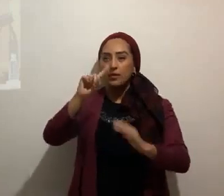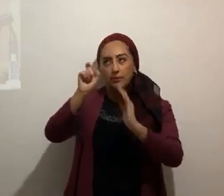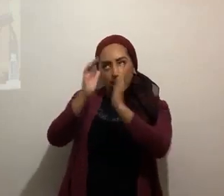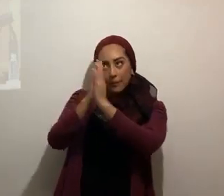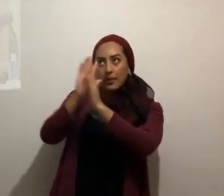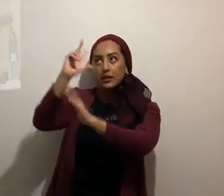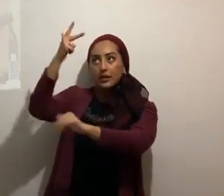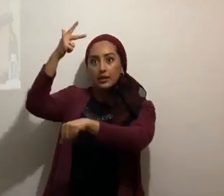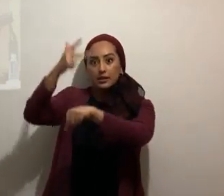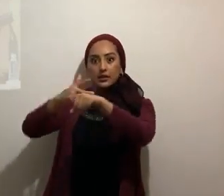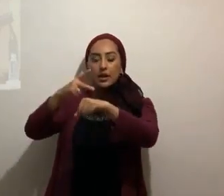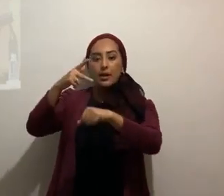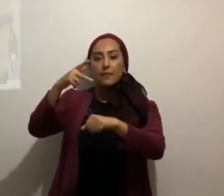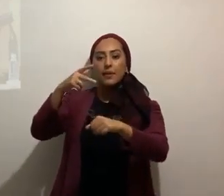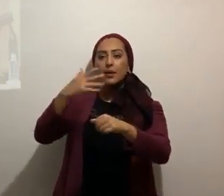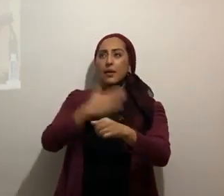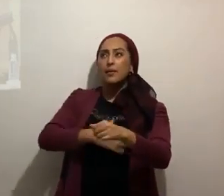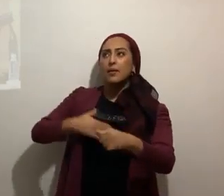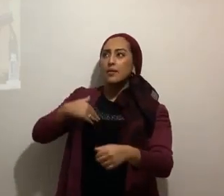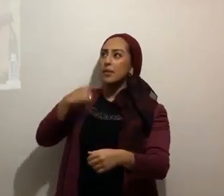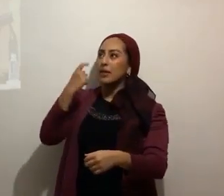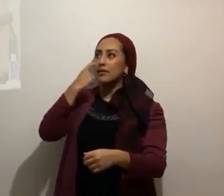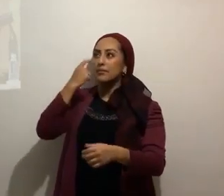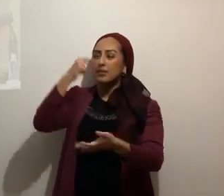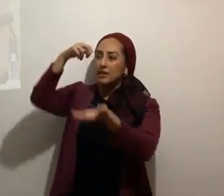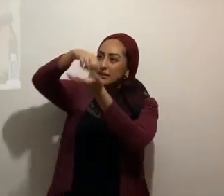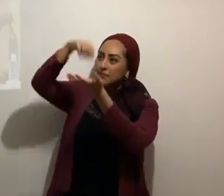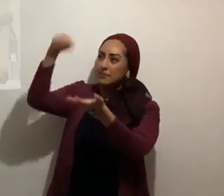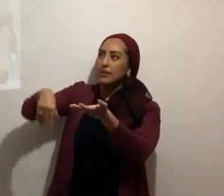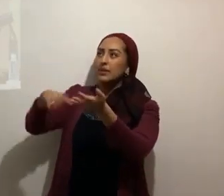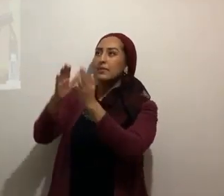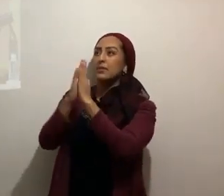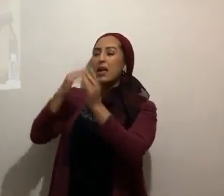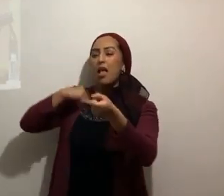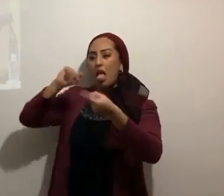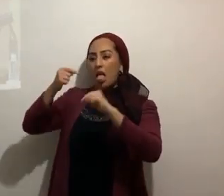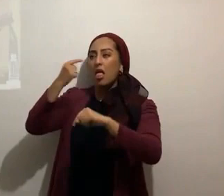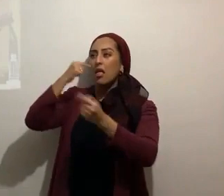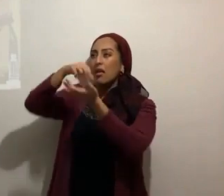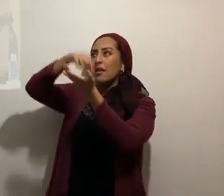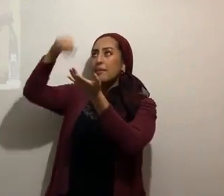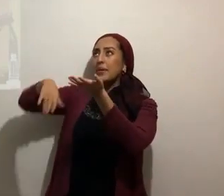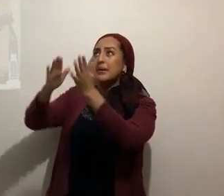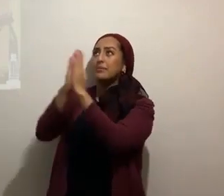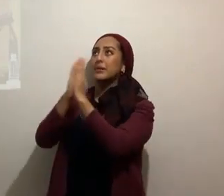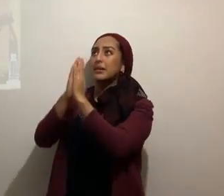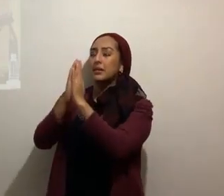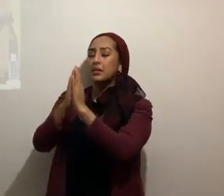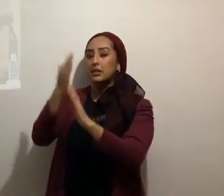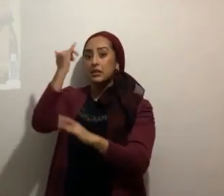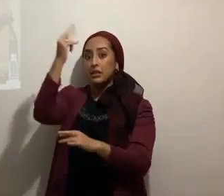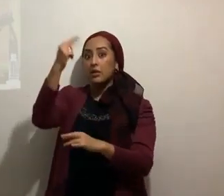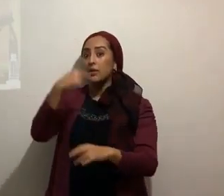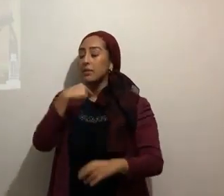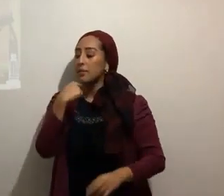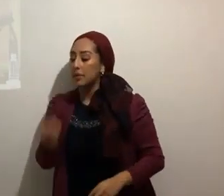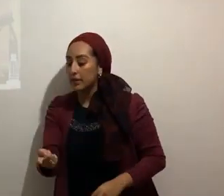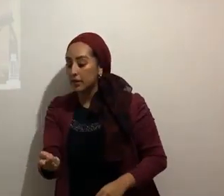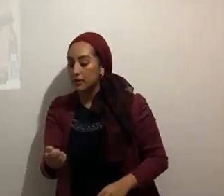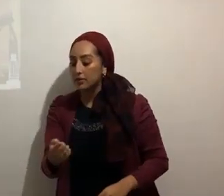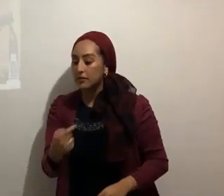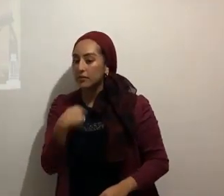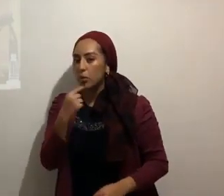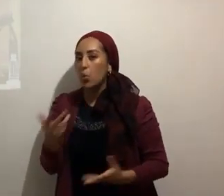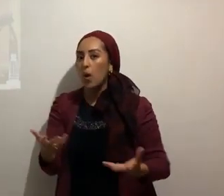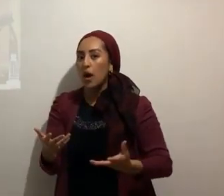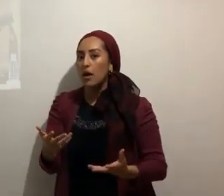3 veces que retirara el aguijón que tenía de parte de Satanás. Eso no se le reprenda. Y el Señor le dijo, el Adón,